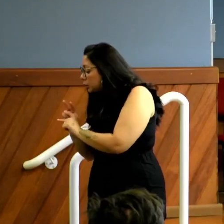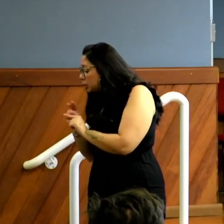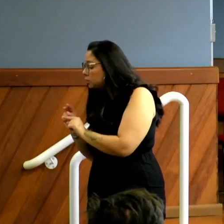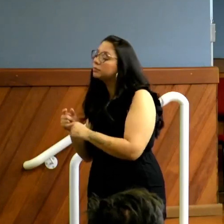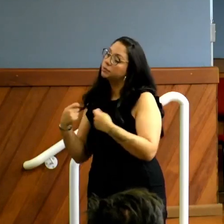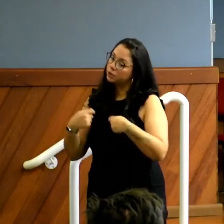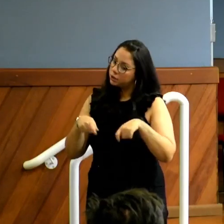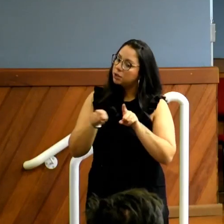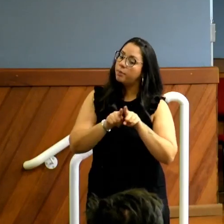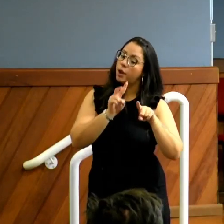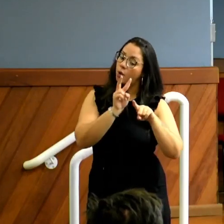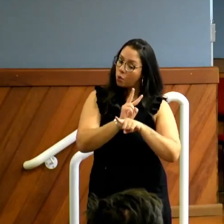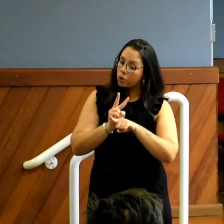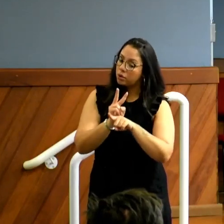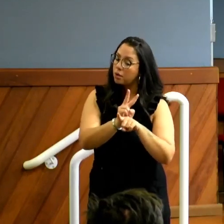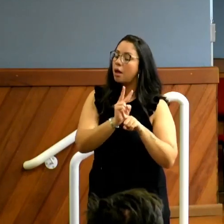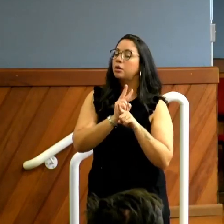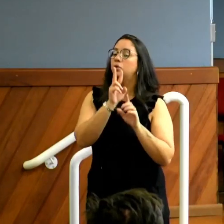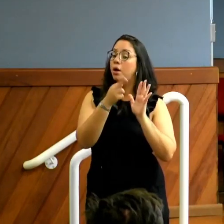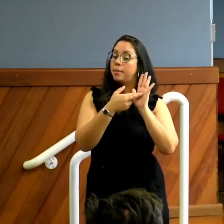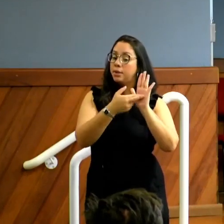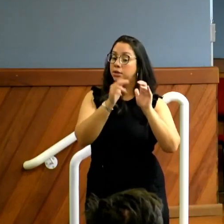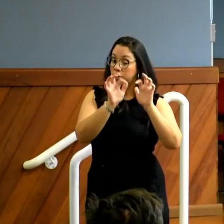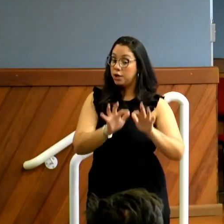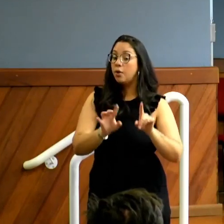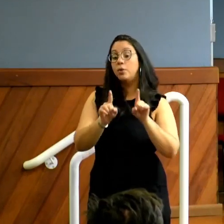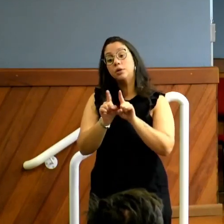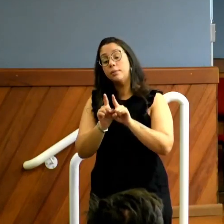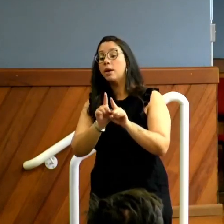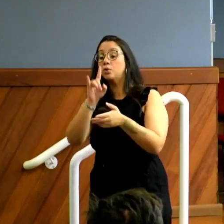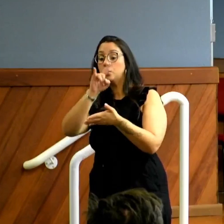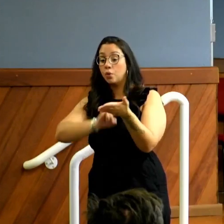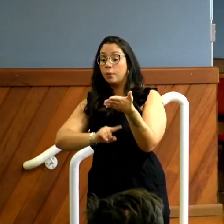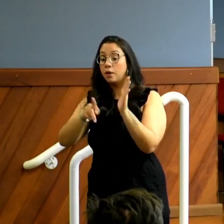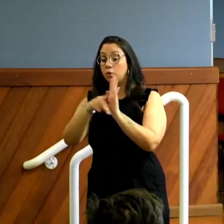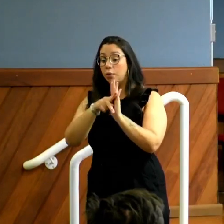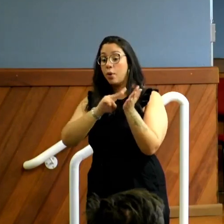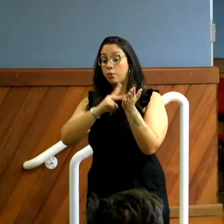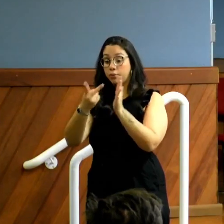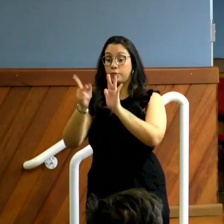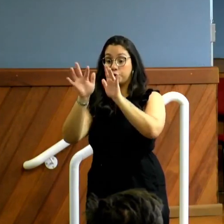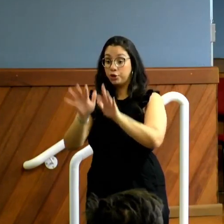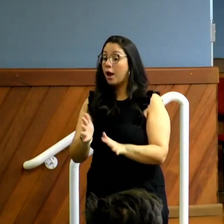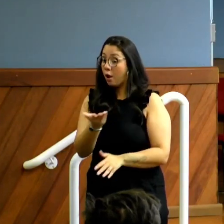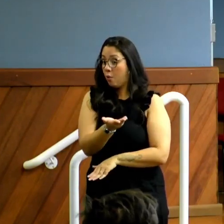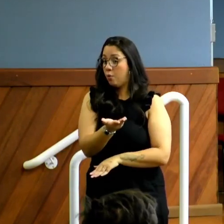meu material, tanto com o meu representante digital, quanto com os meus documentos nato digitais. Gente, se der